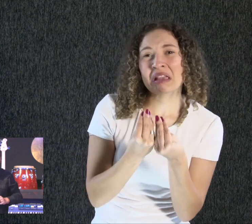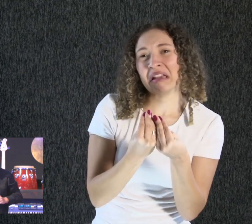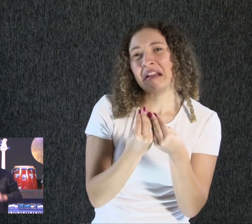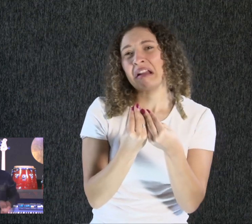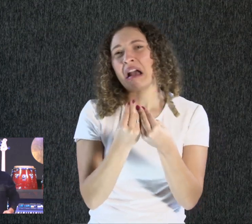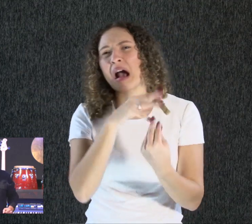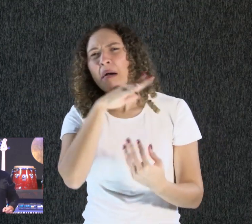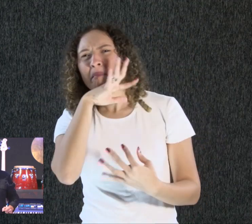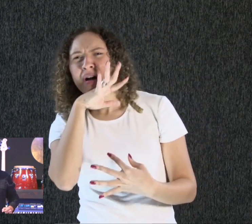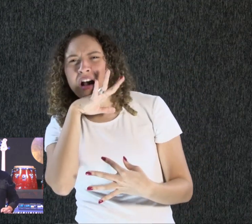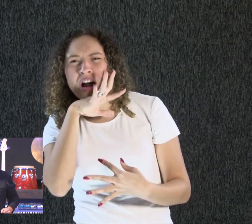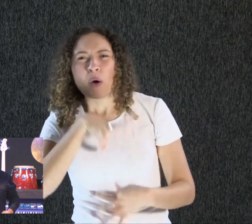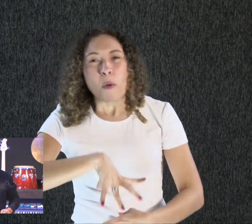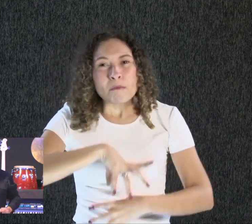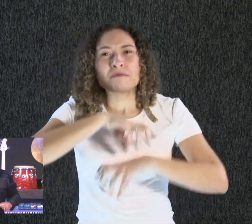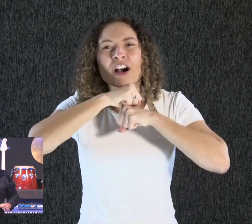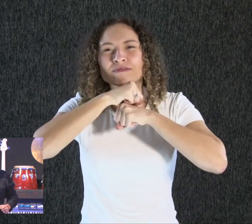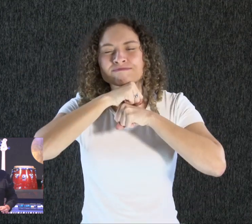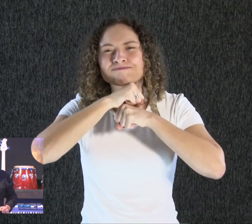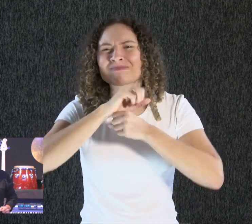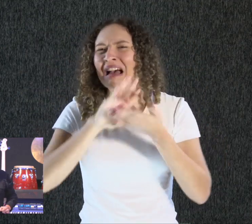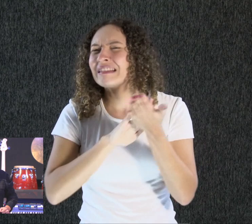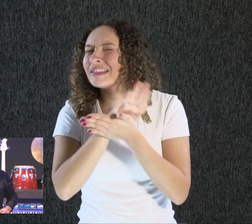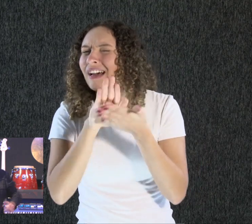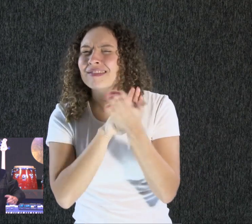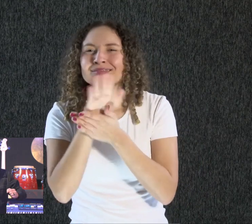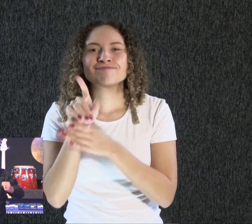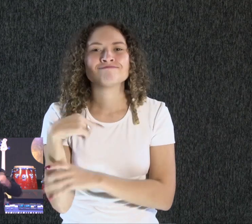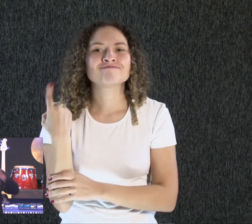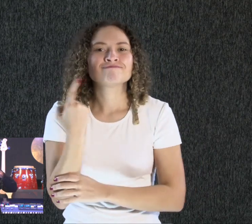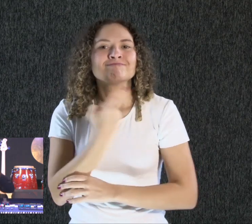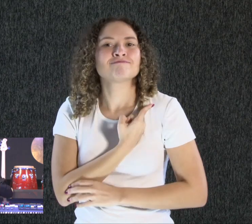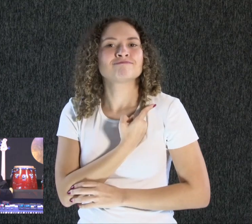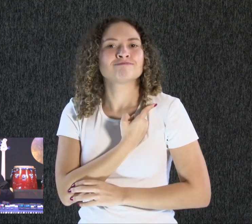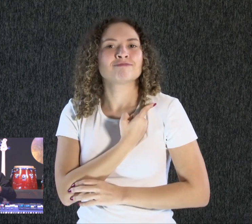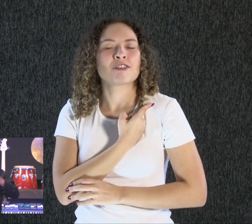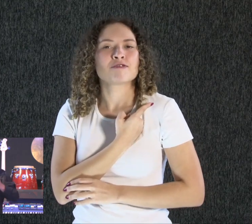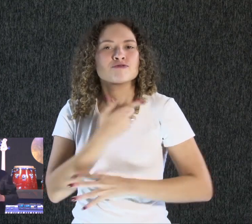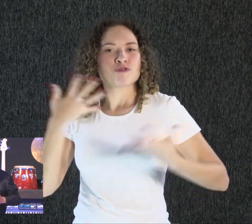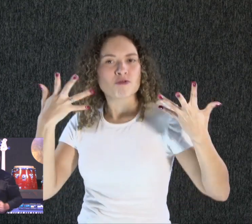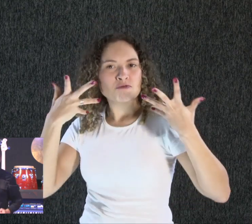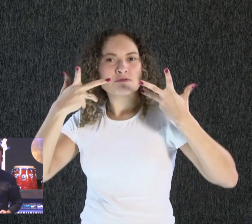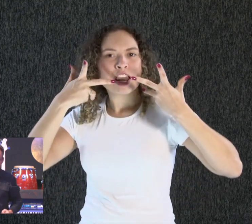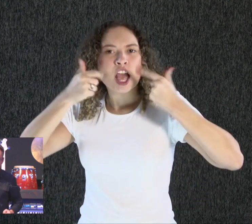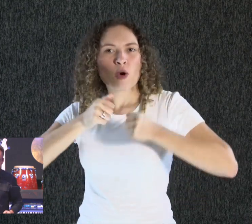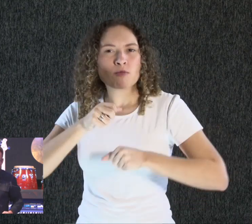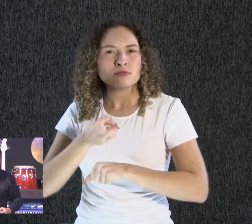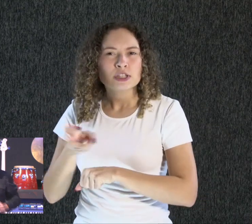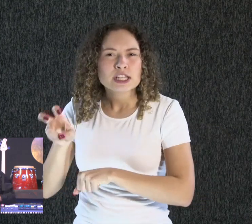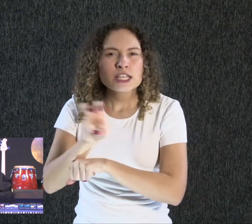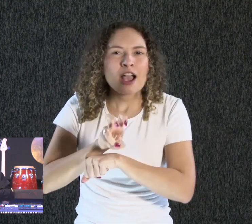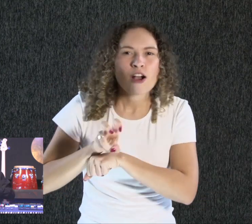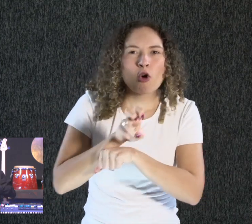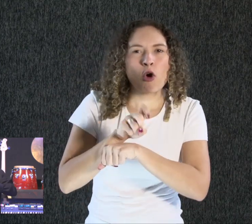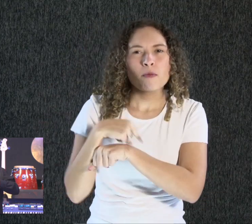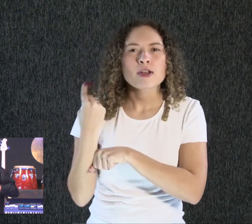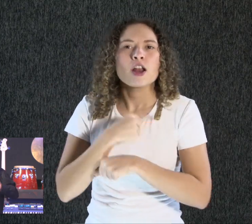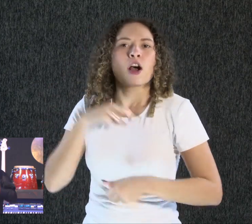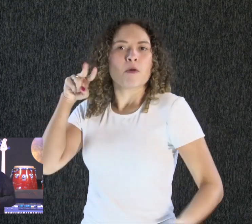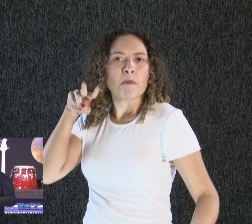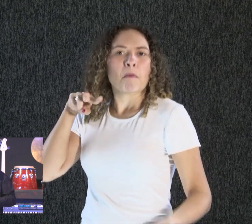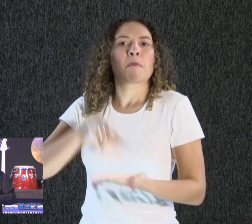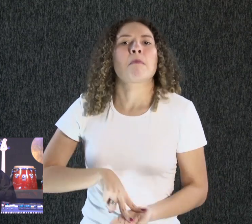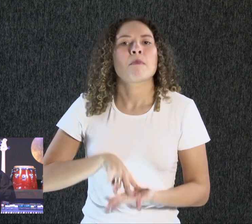à tua casa. Versículo 13. E você pisará o leão e a cobra, pisoteará o